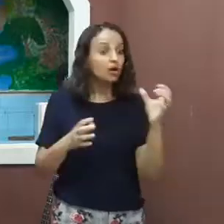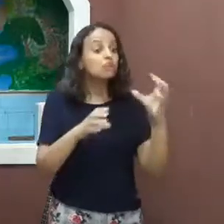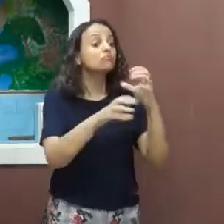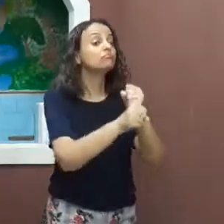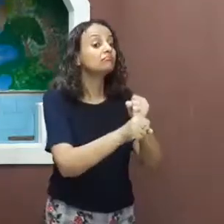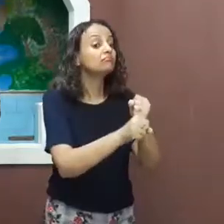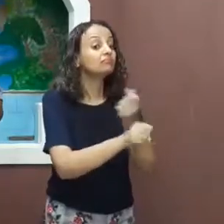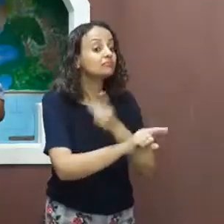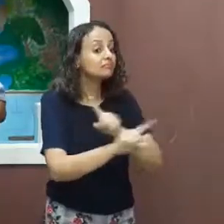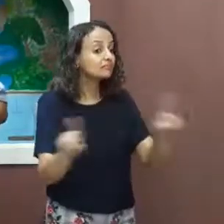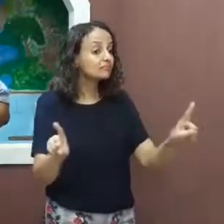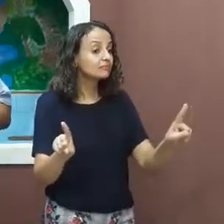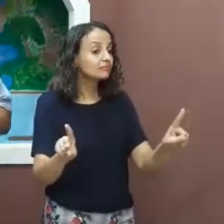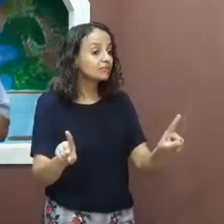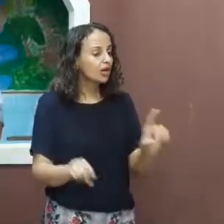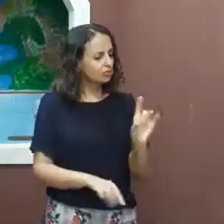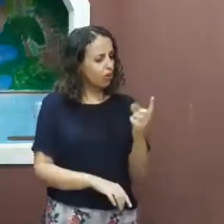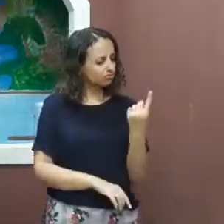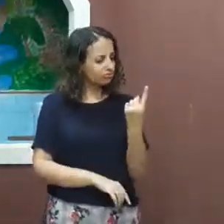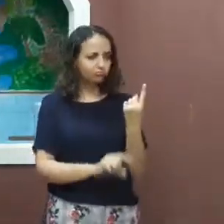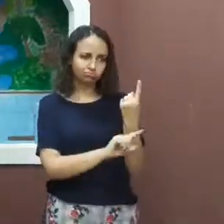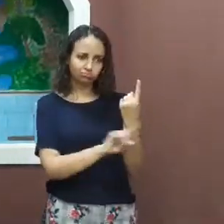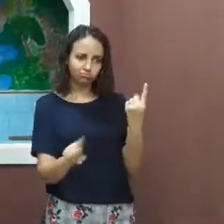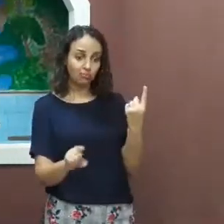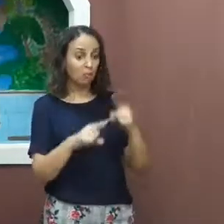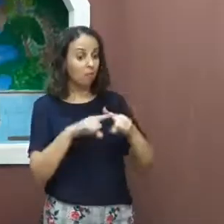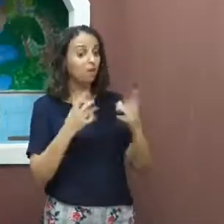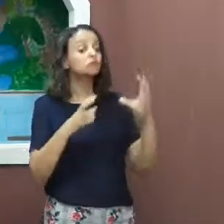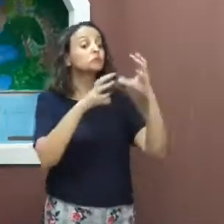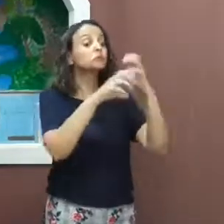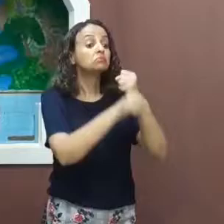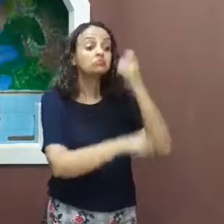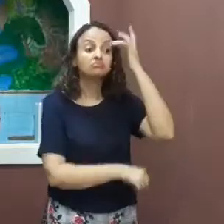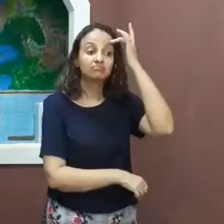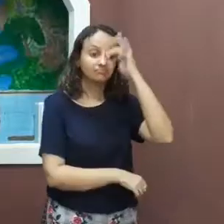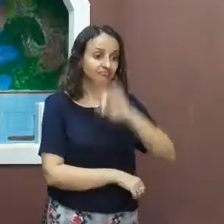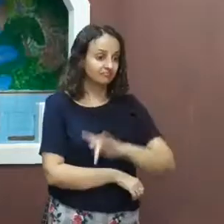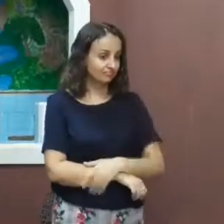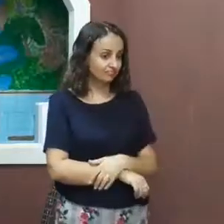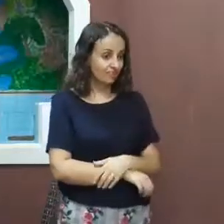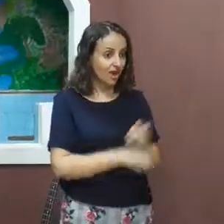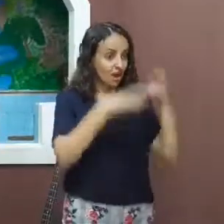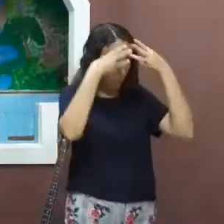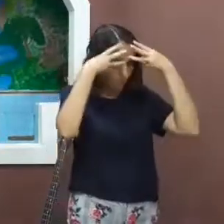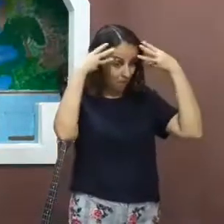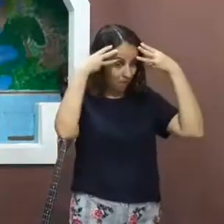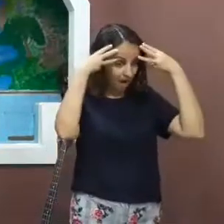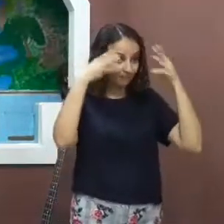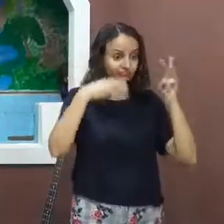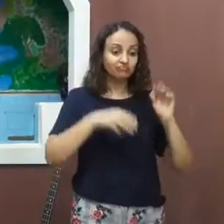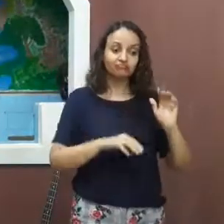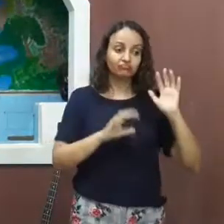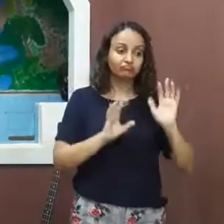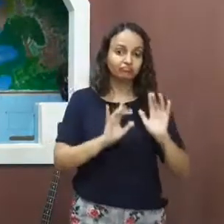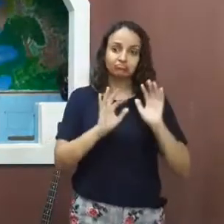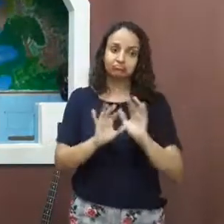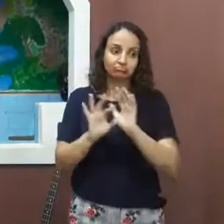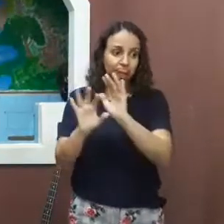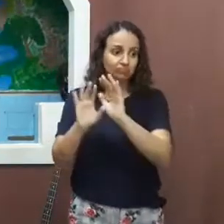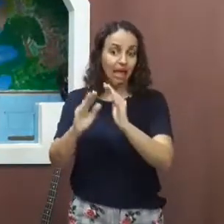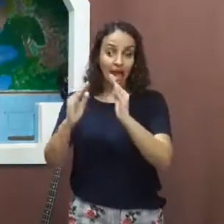Só sabemos que não era um. Mas então eles foram, eles adoraram Jesus na casa de